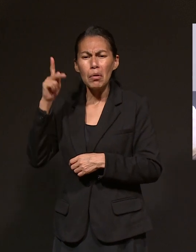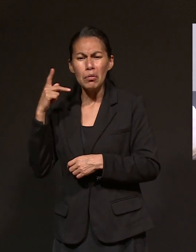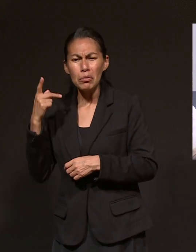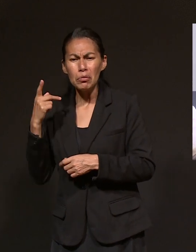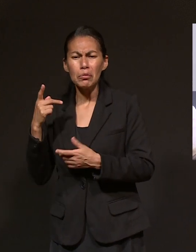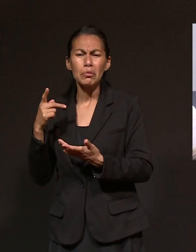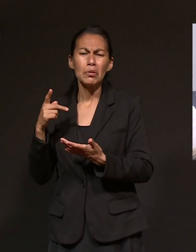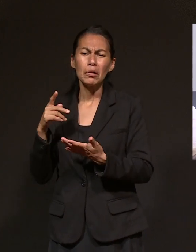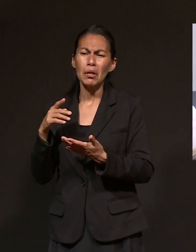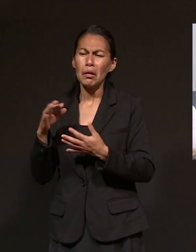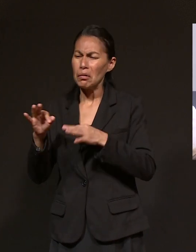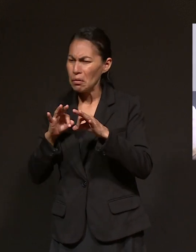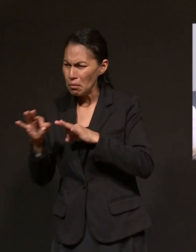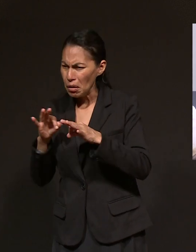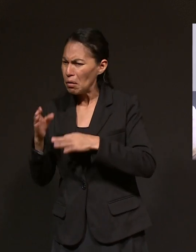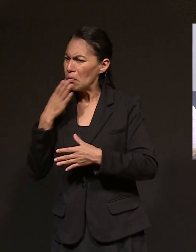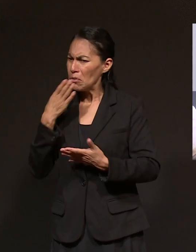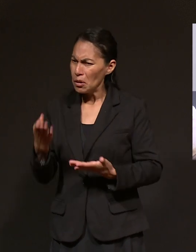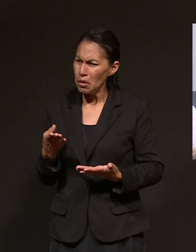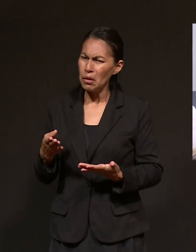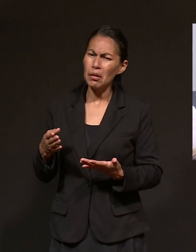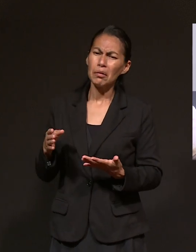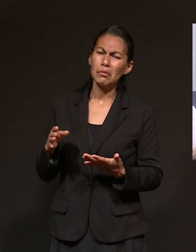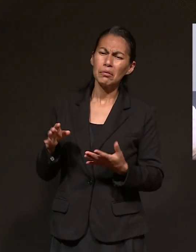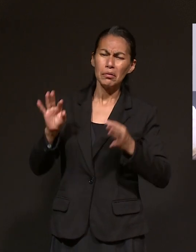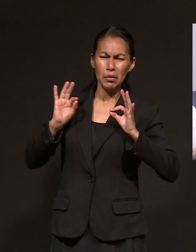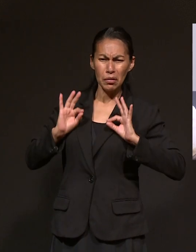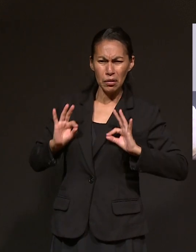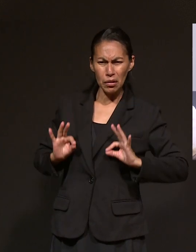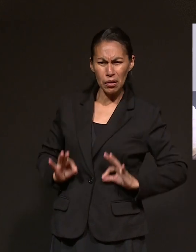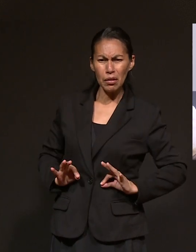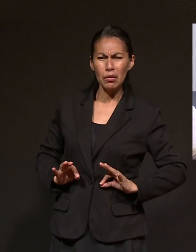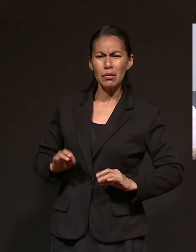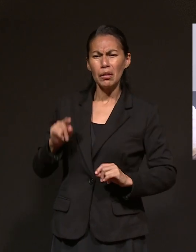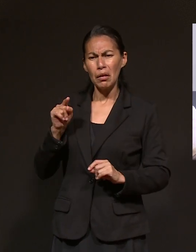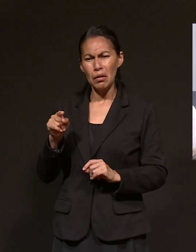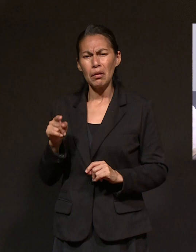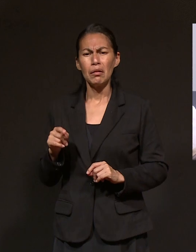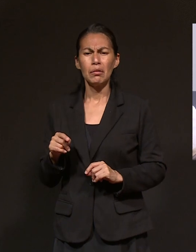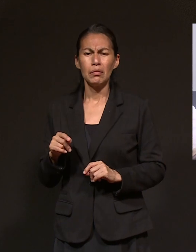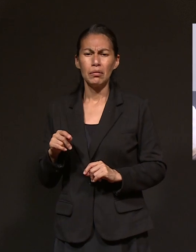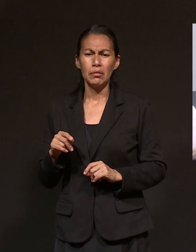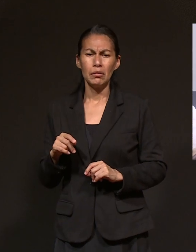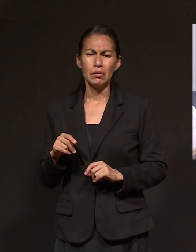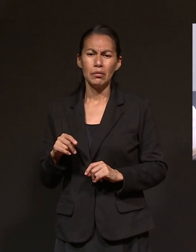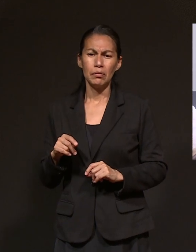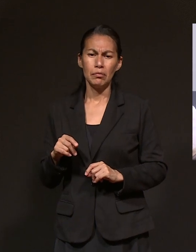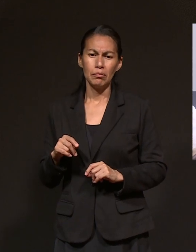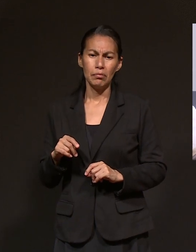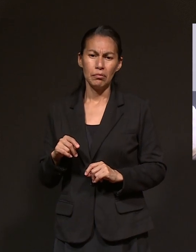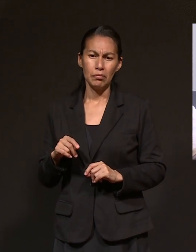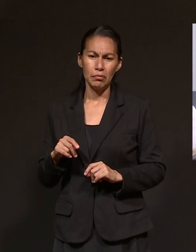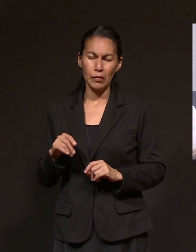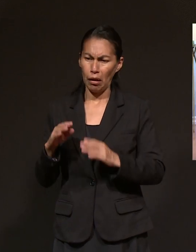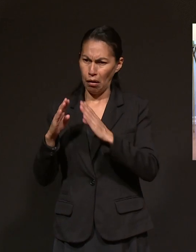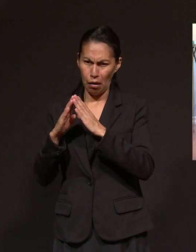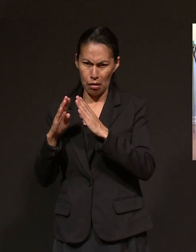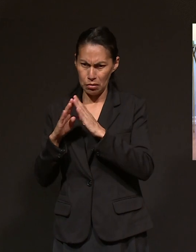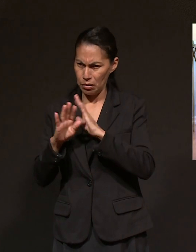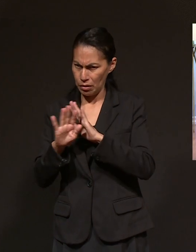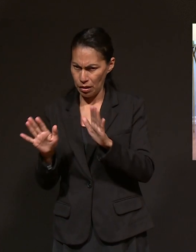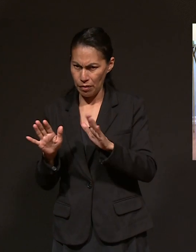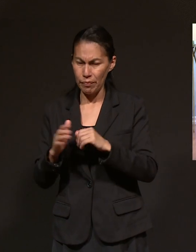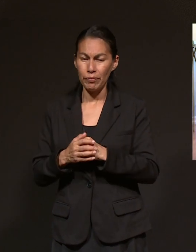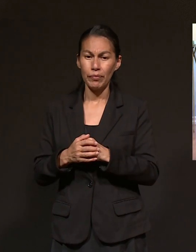estables, nuestra casa, una vida ya, pues, realizada. Para entonces ya